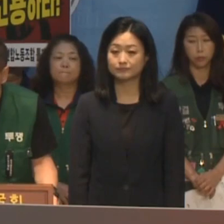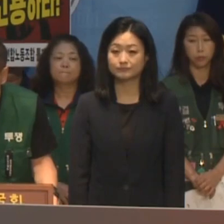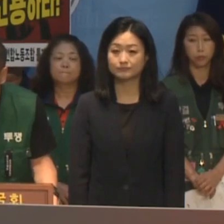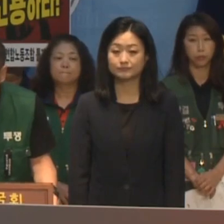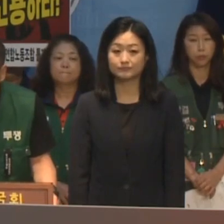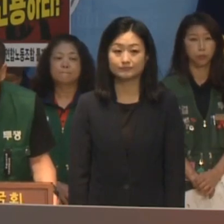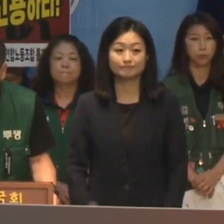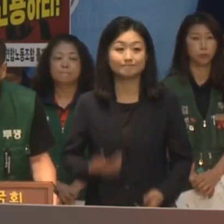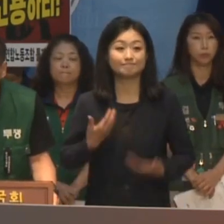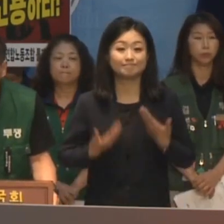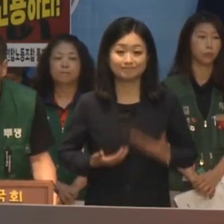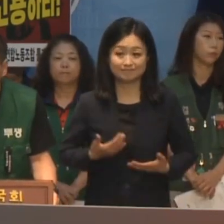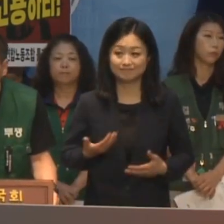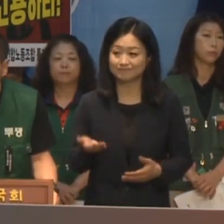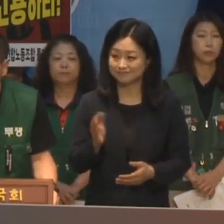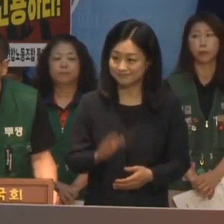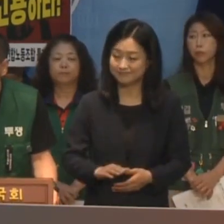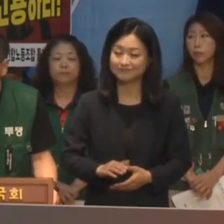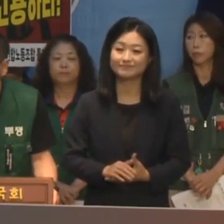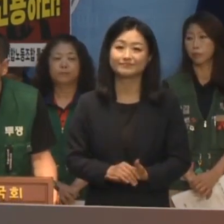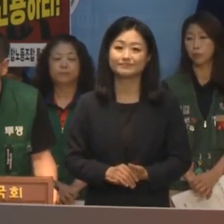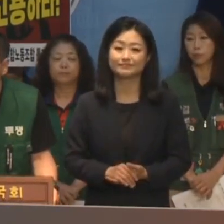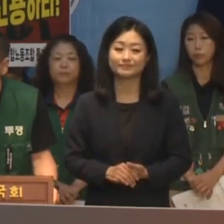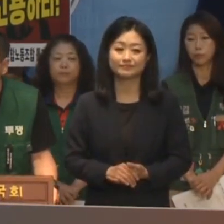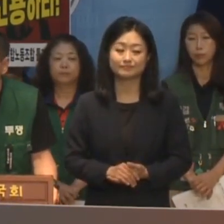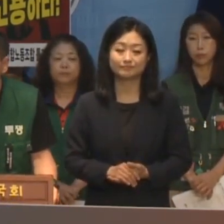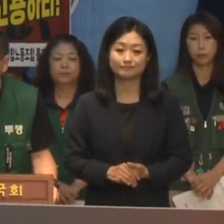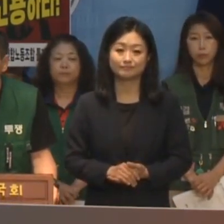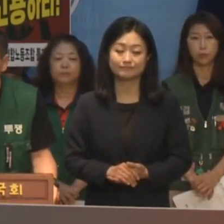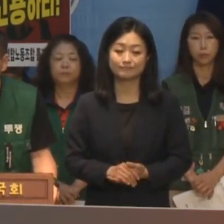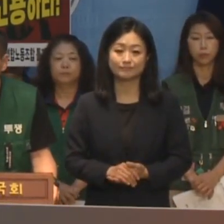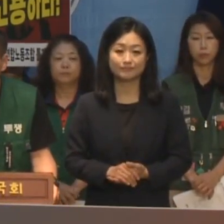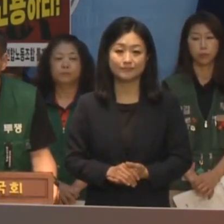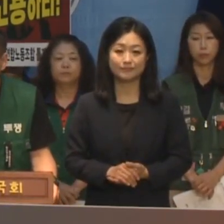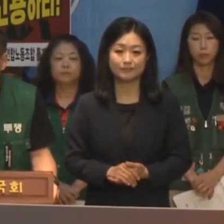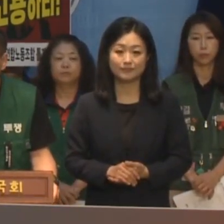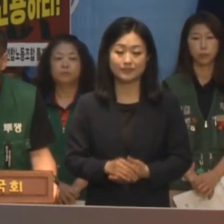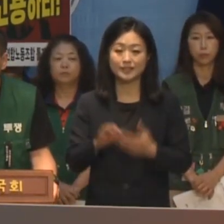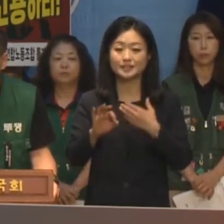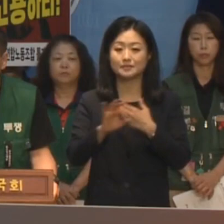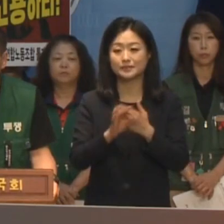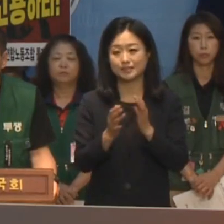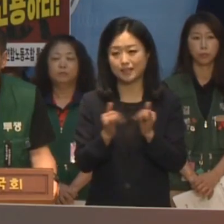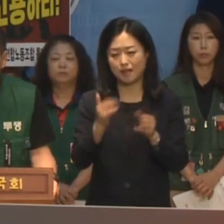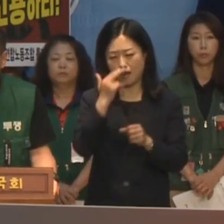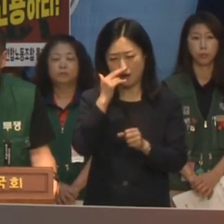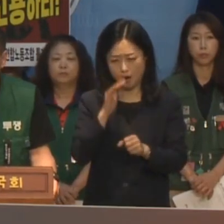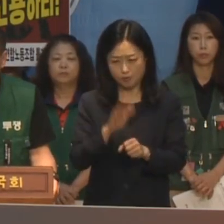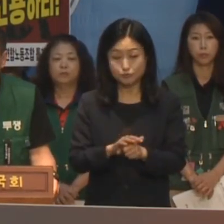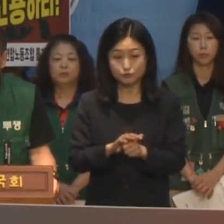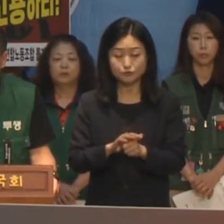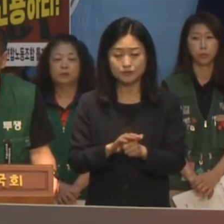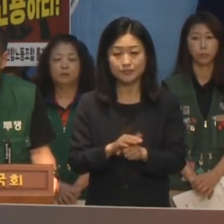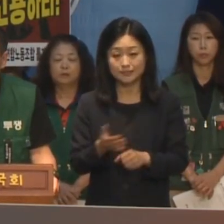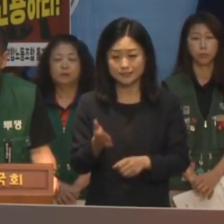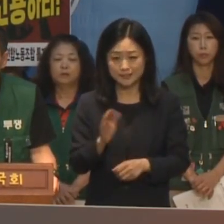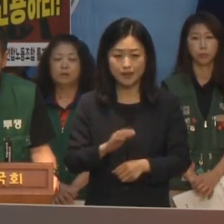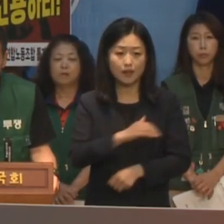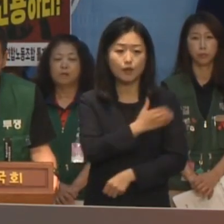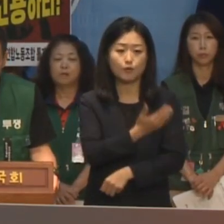예, 먼저 바쁘신 와중에도 억울한 그 비정규직 노동자들의 권익 개선과